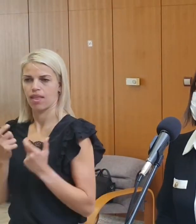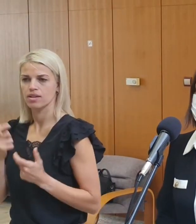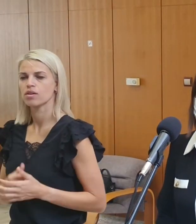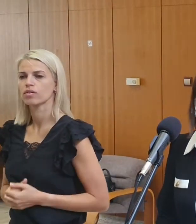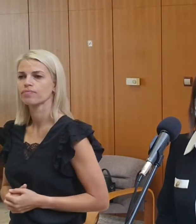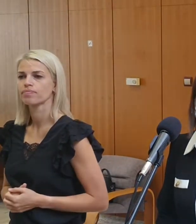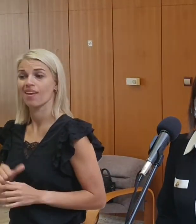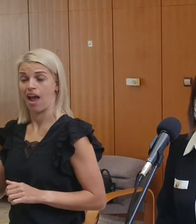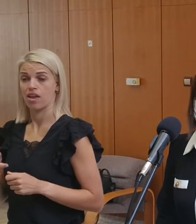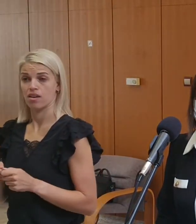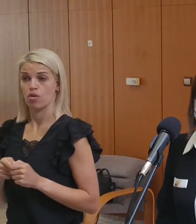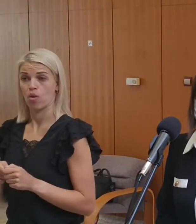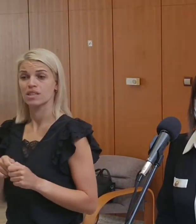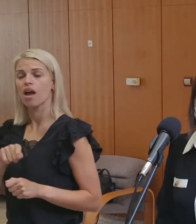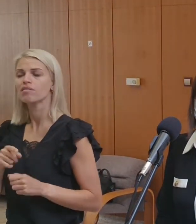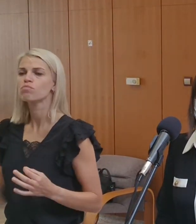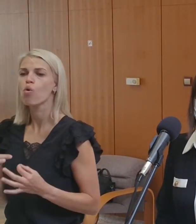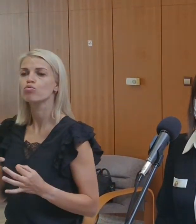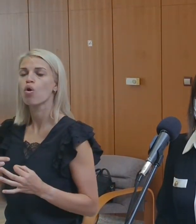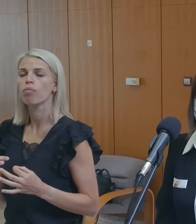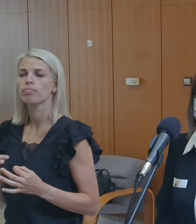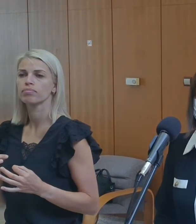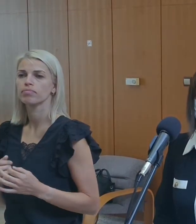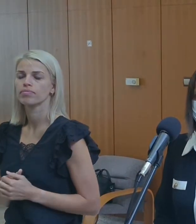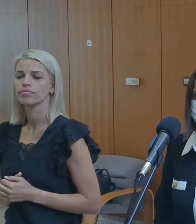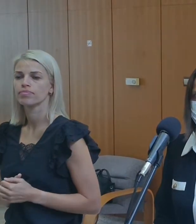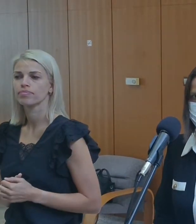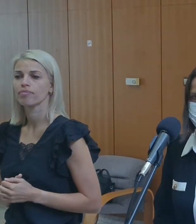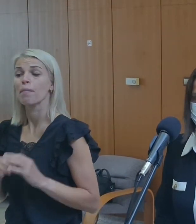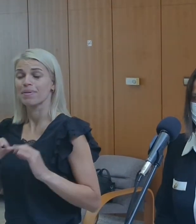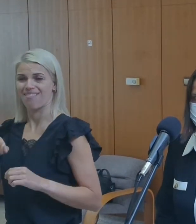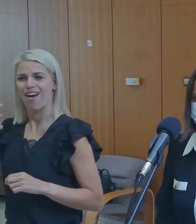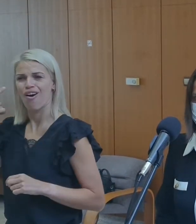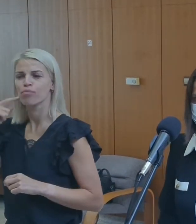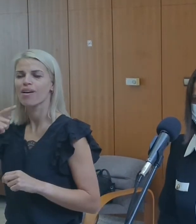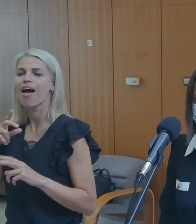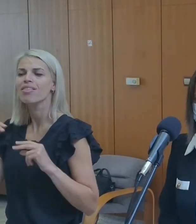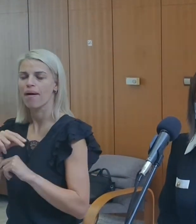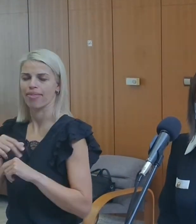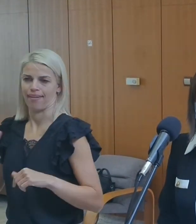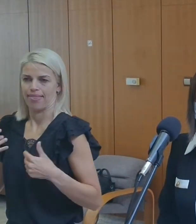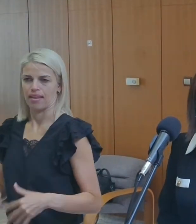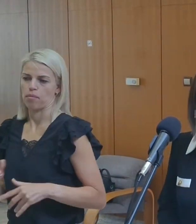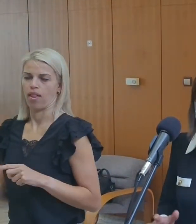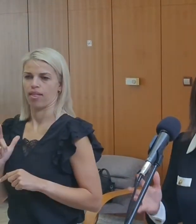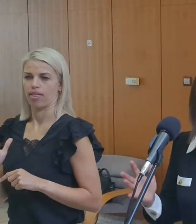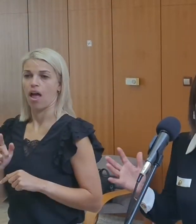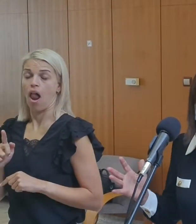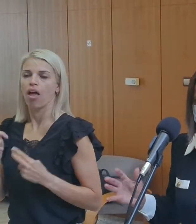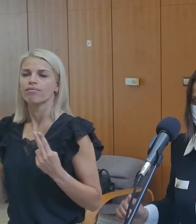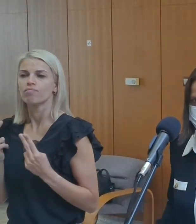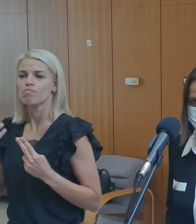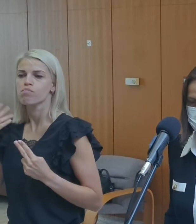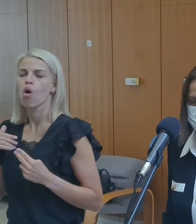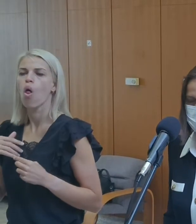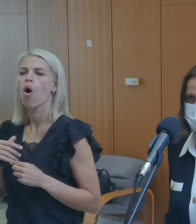takomto spôsobe, či už inšpekcia, alebo teda... Ešte takáto odborná debata neprebehla, ale je pravdou, že som sa o